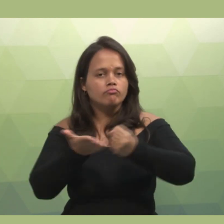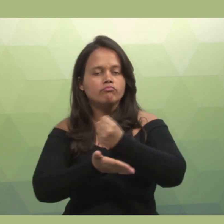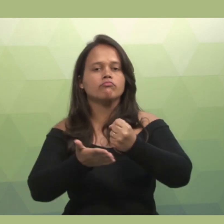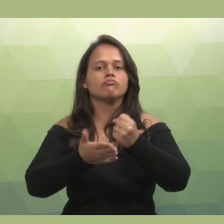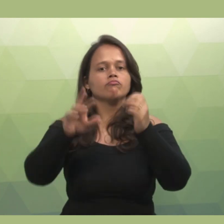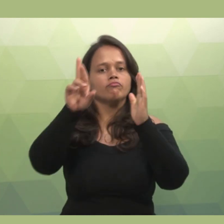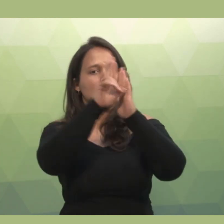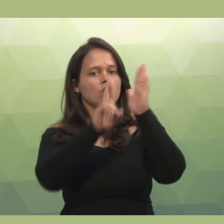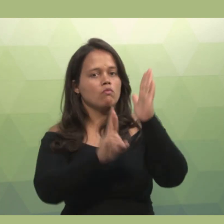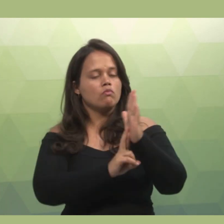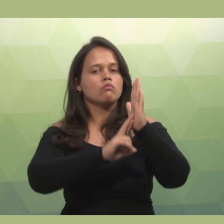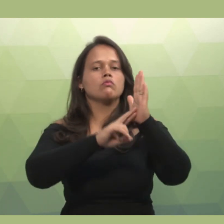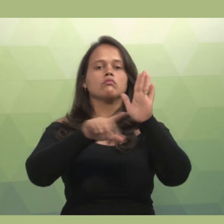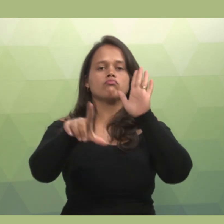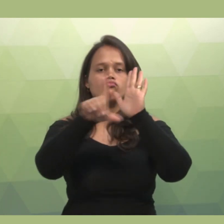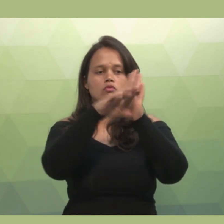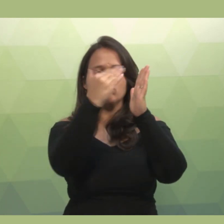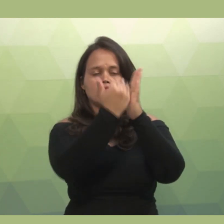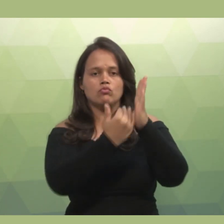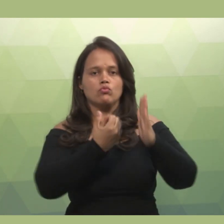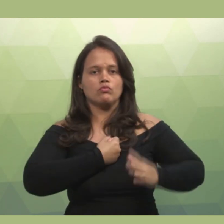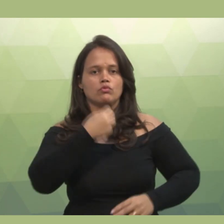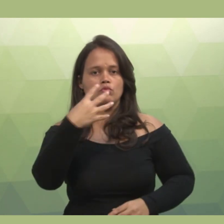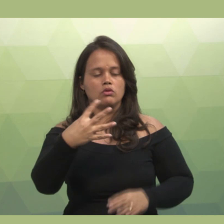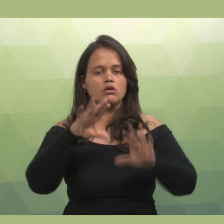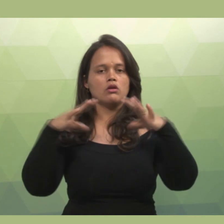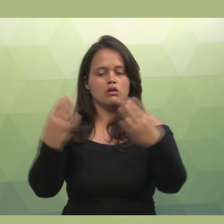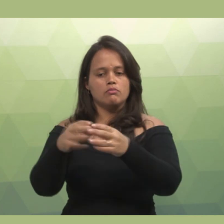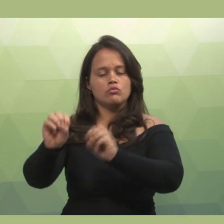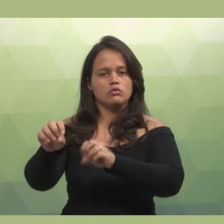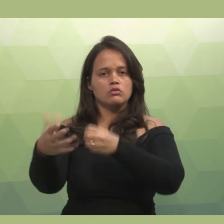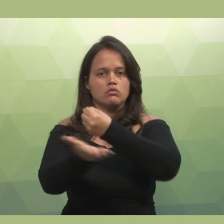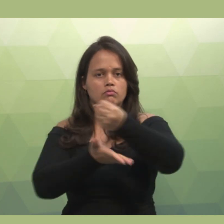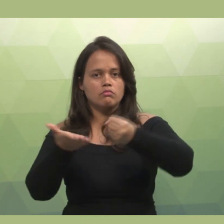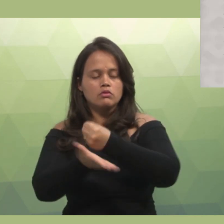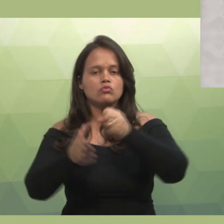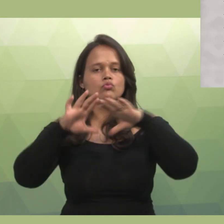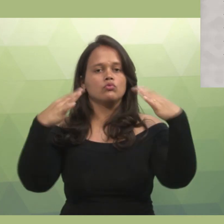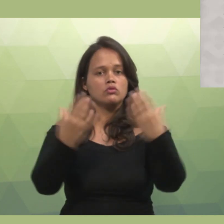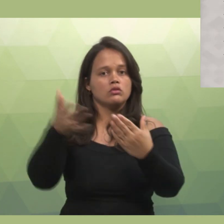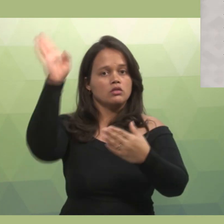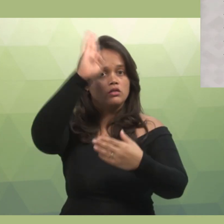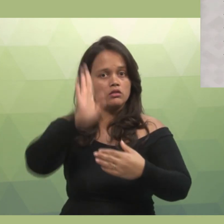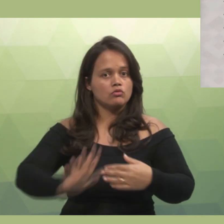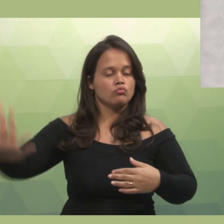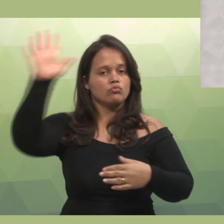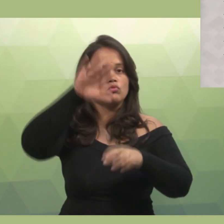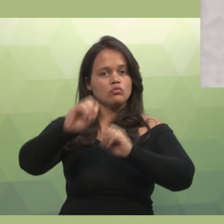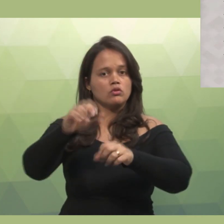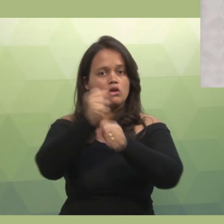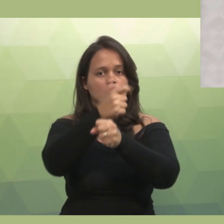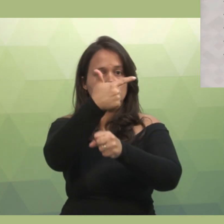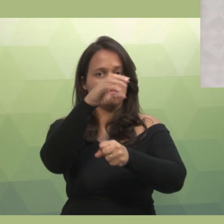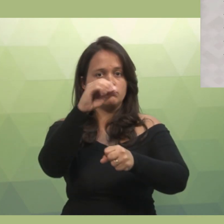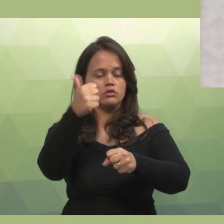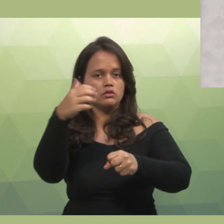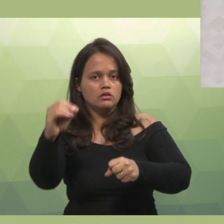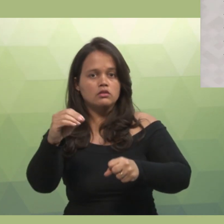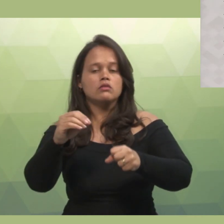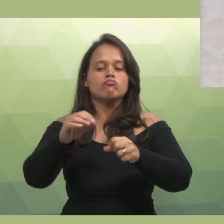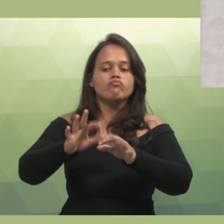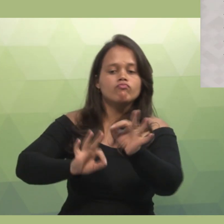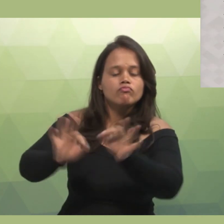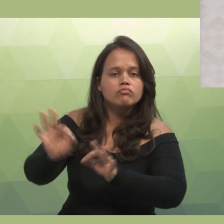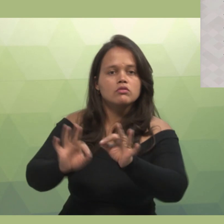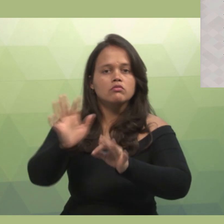foi a Lei 10.172 de 2001. A metodologia da disciplina consta de atividades